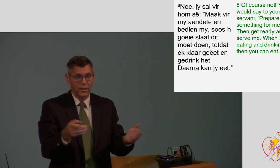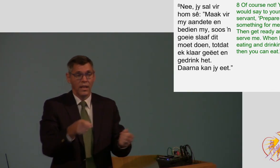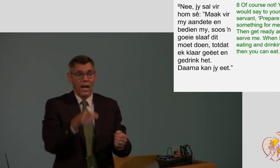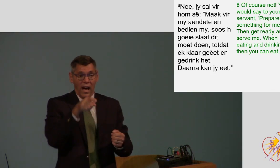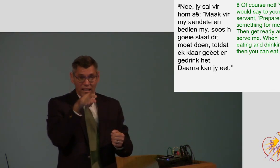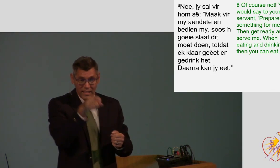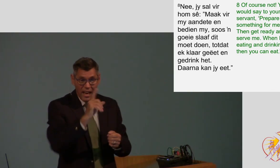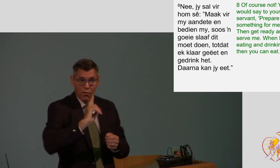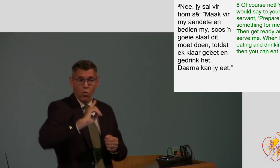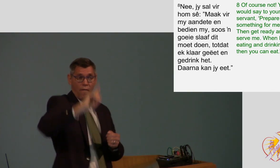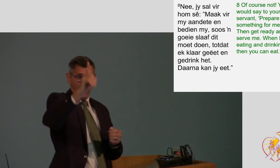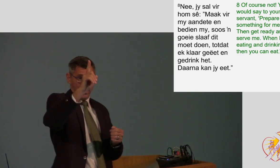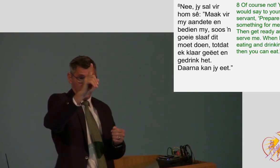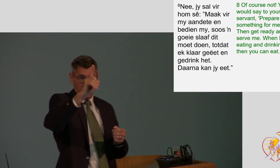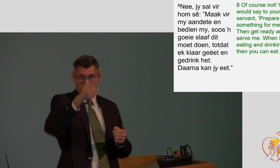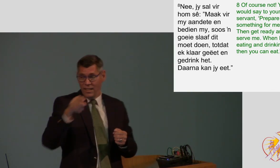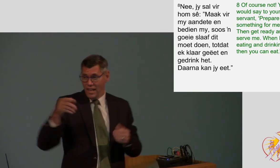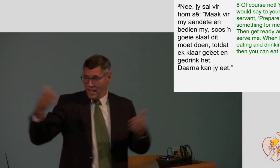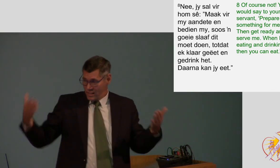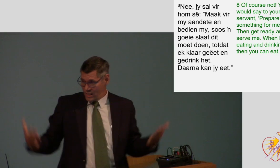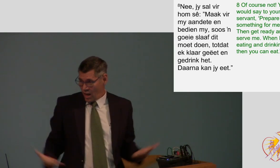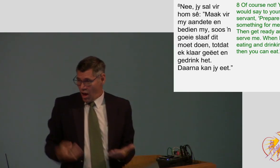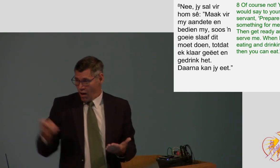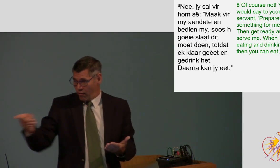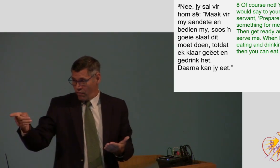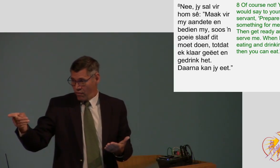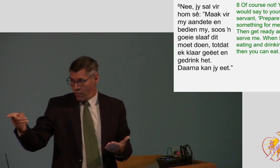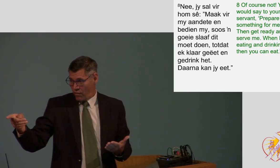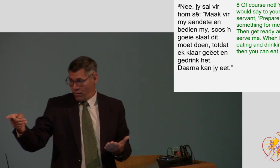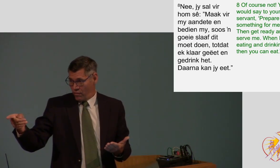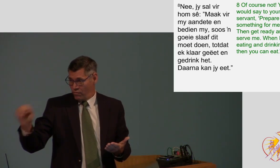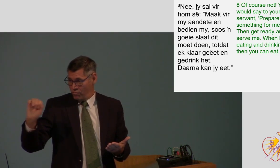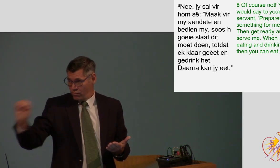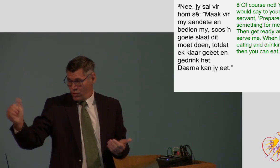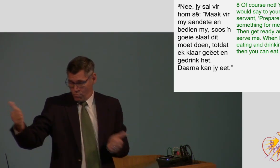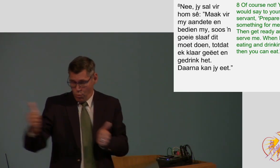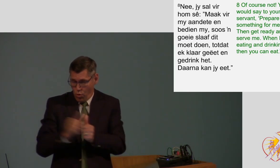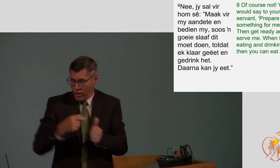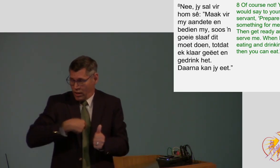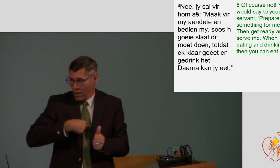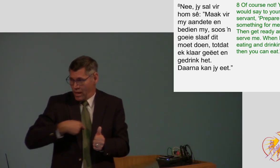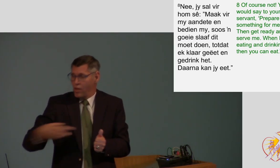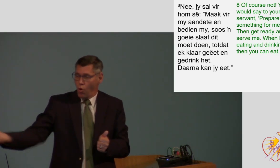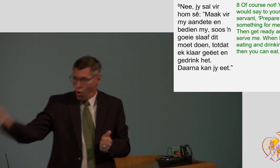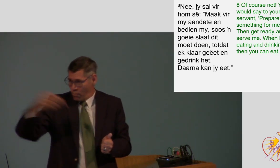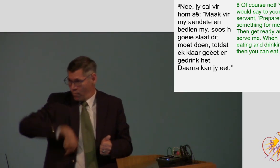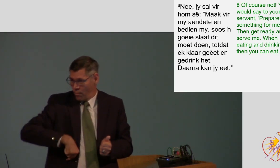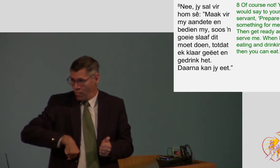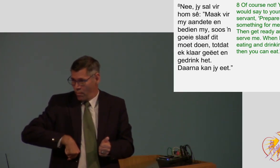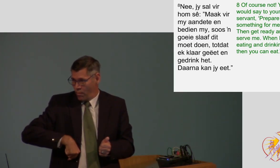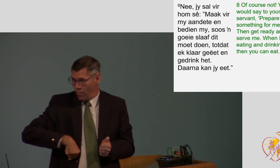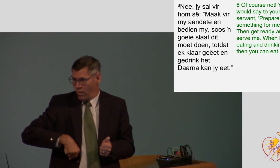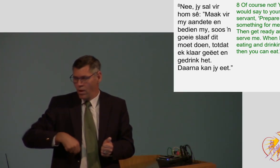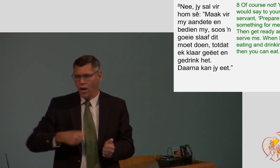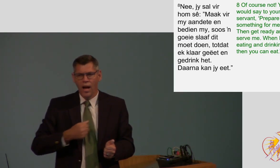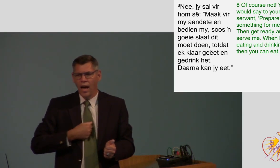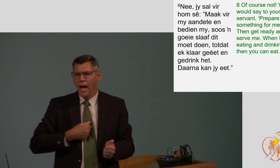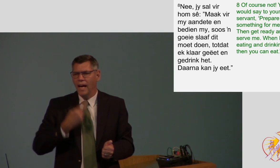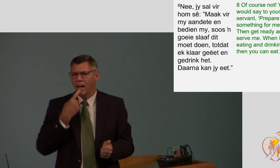As jy hoof is en slaaf behoort aan my, kom. Ek gaan sê